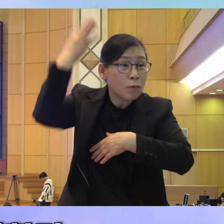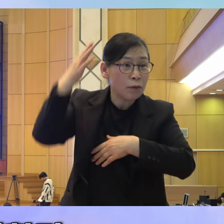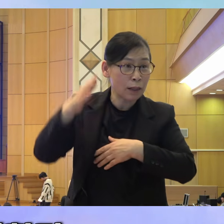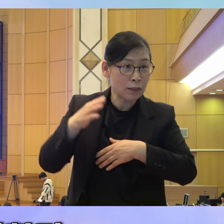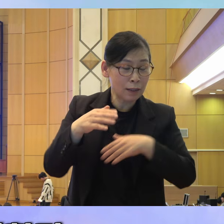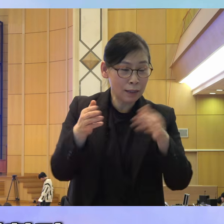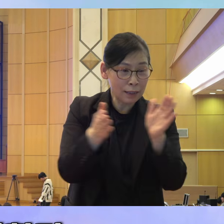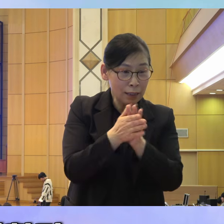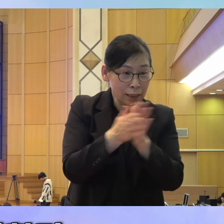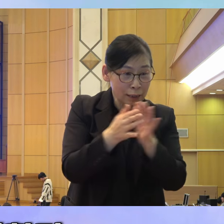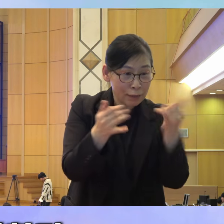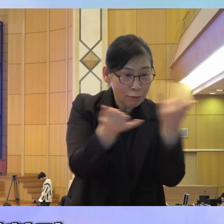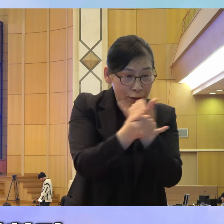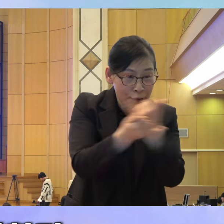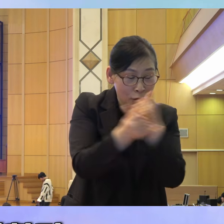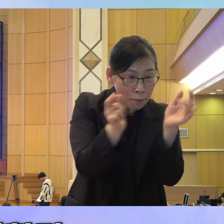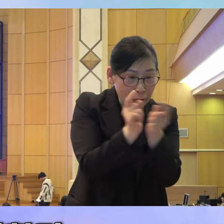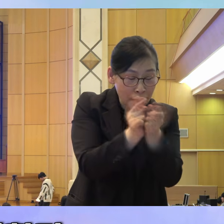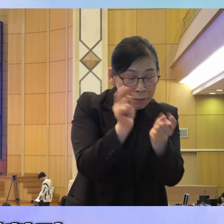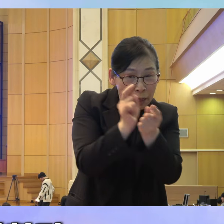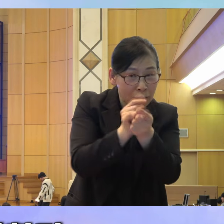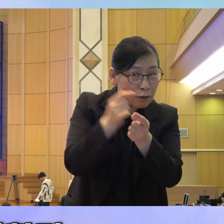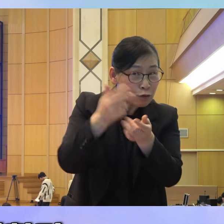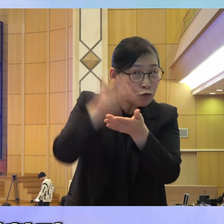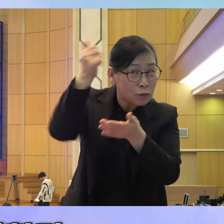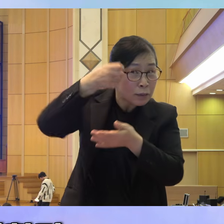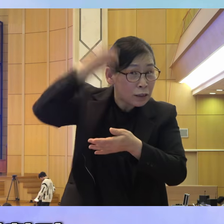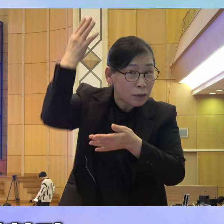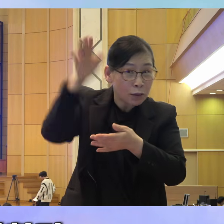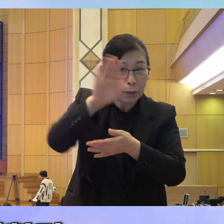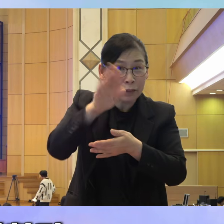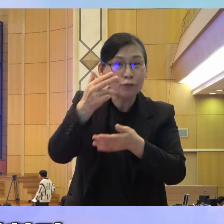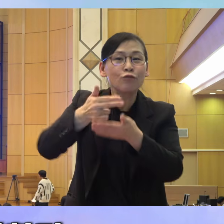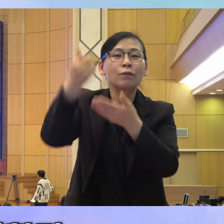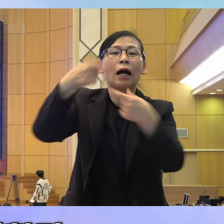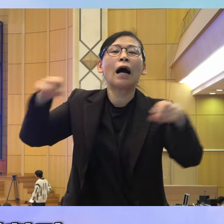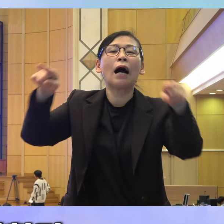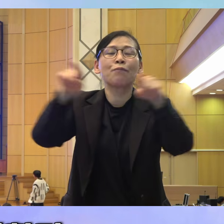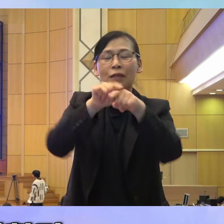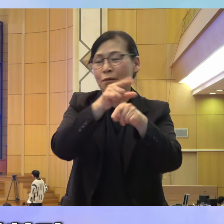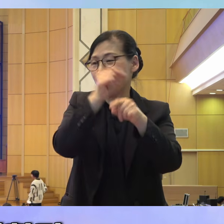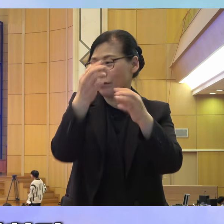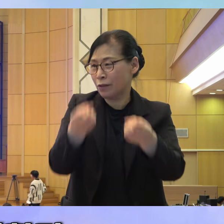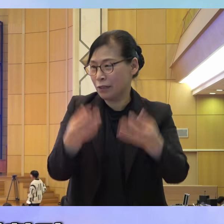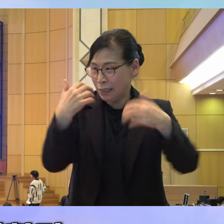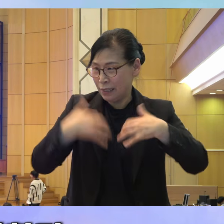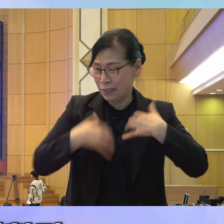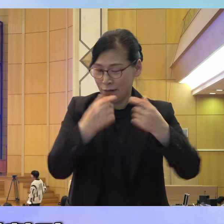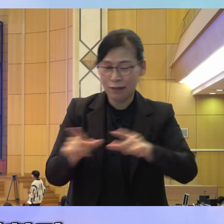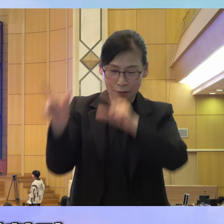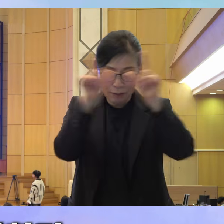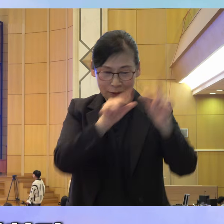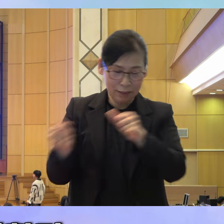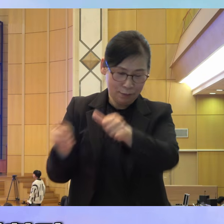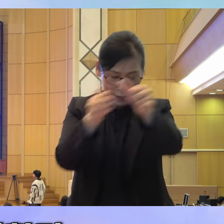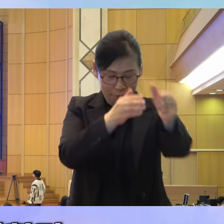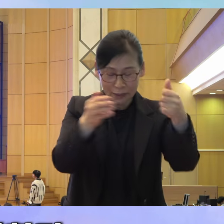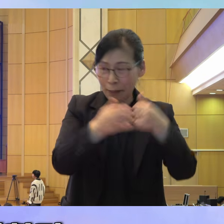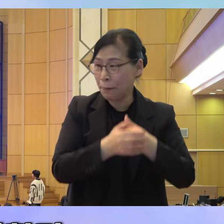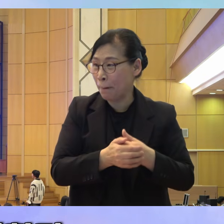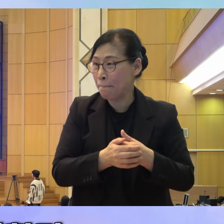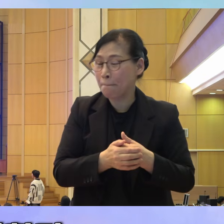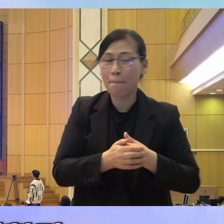또 잠깐 잊어버리고 그러지 말고 주님과 함께 명절을 즐겁게 보내는 명절 되길